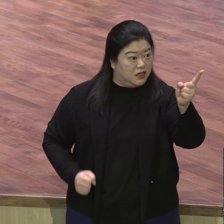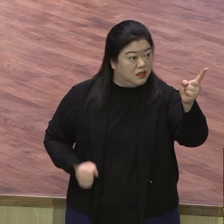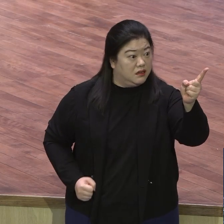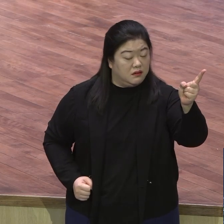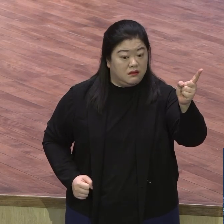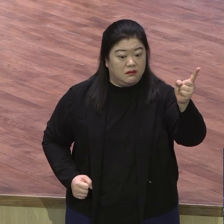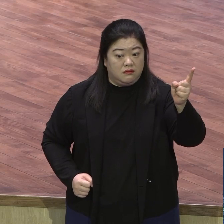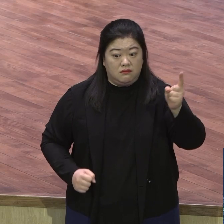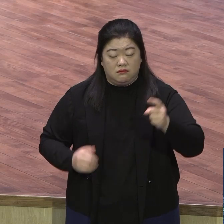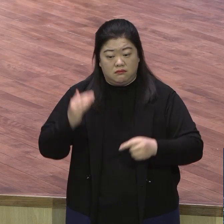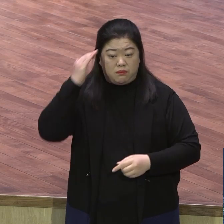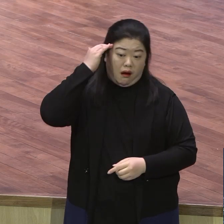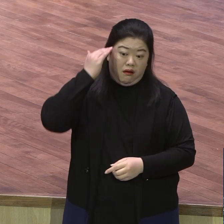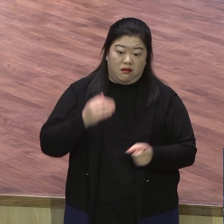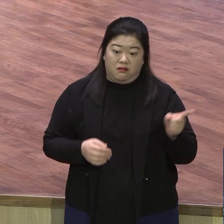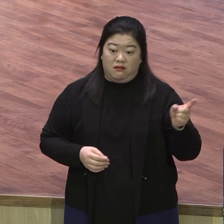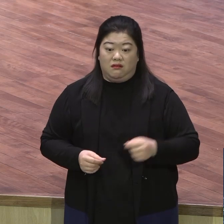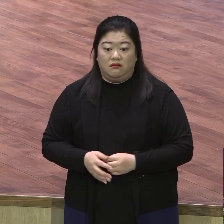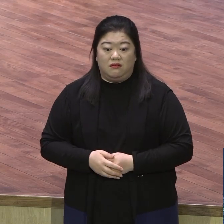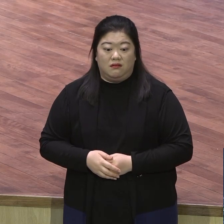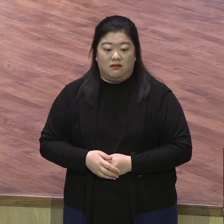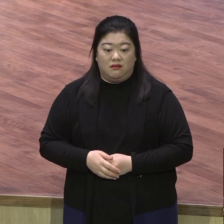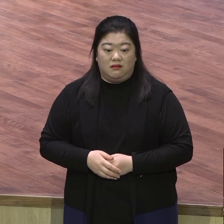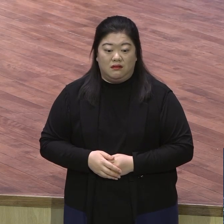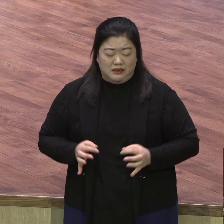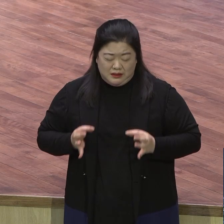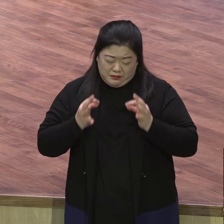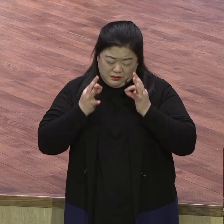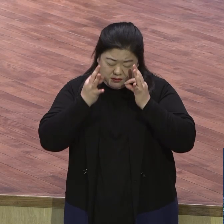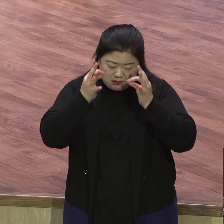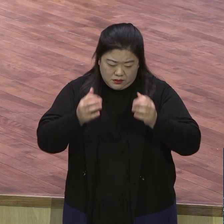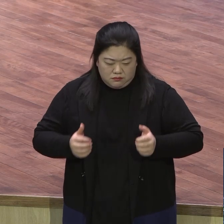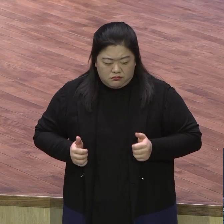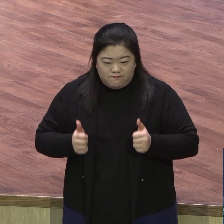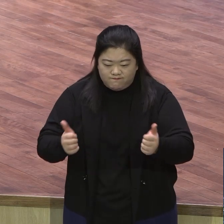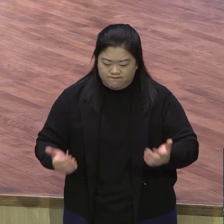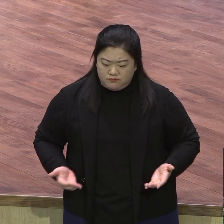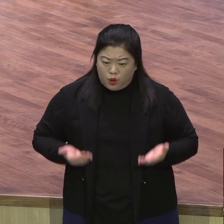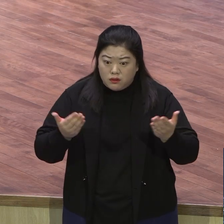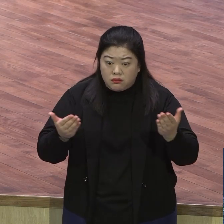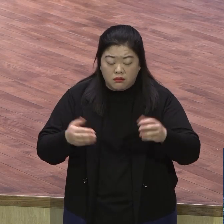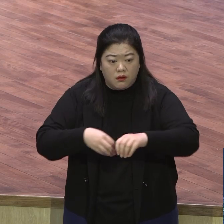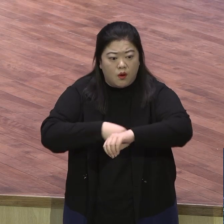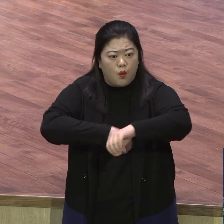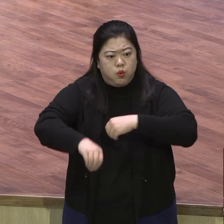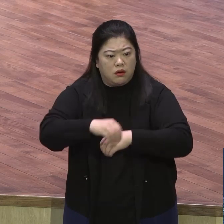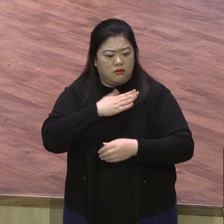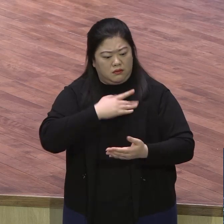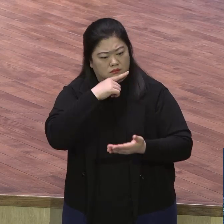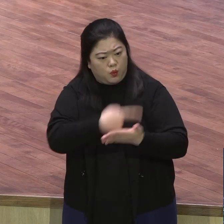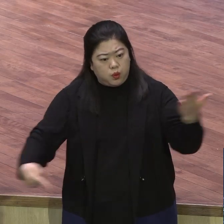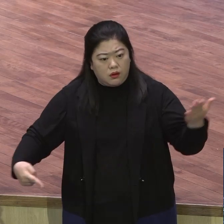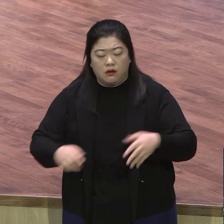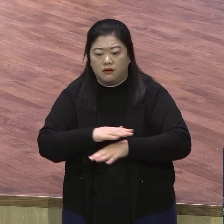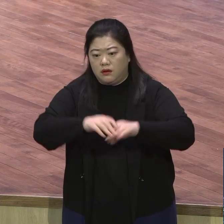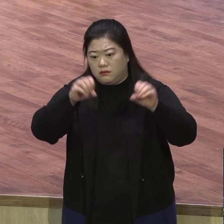성경적 열심이 아니면 그 열심 자체가 그 헌신 자체가 도리어 방해가 된다. 그래서